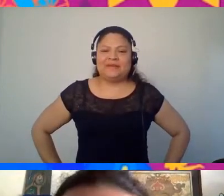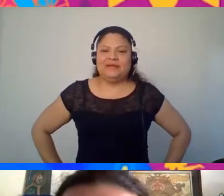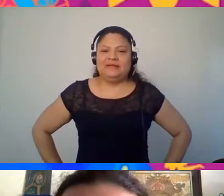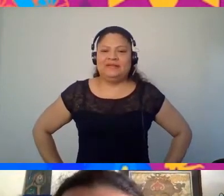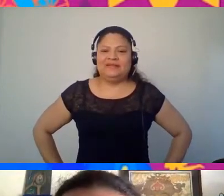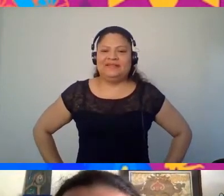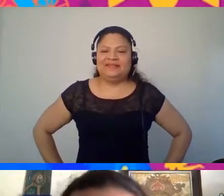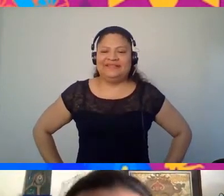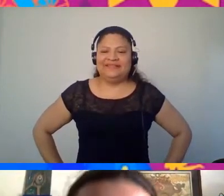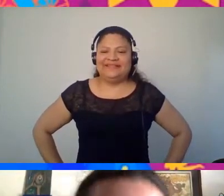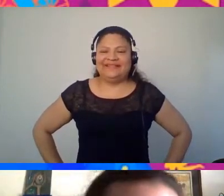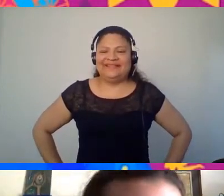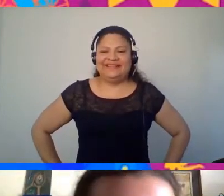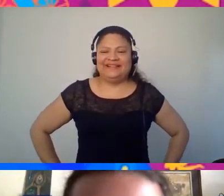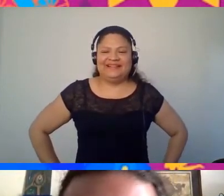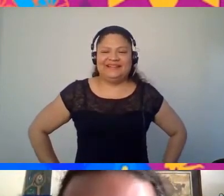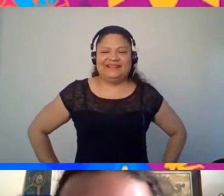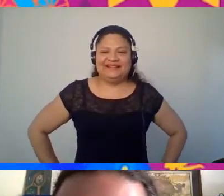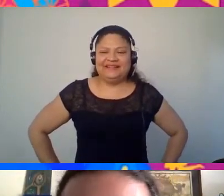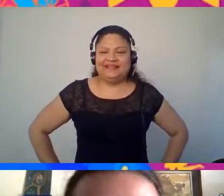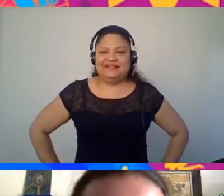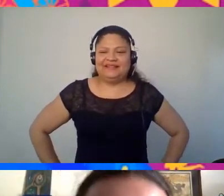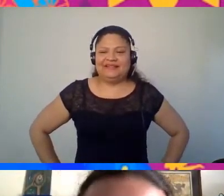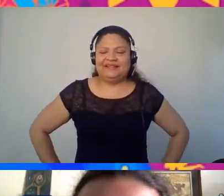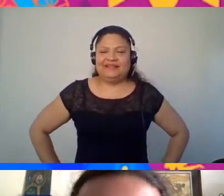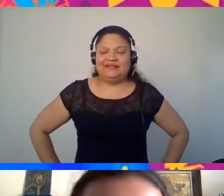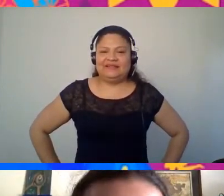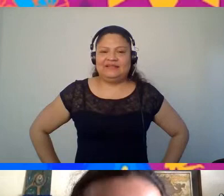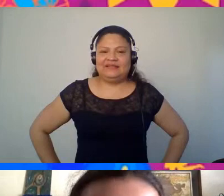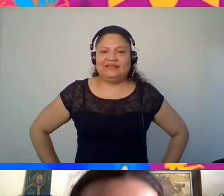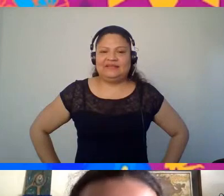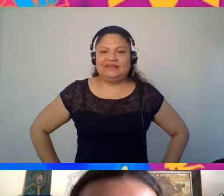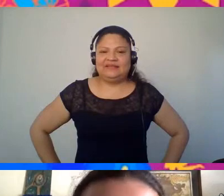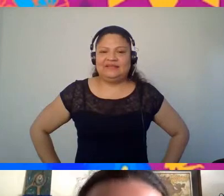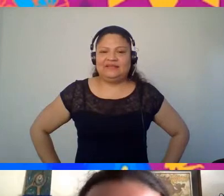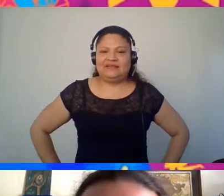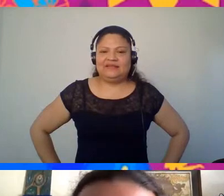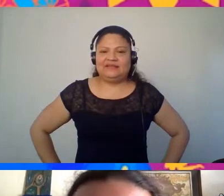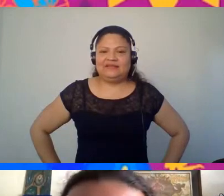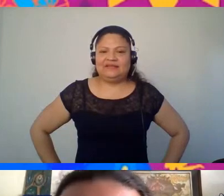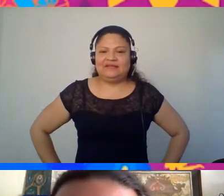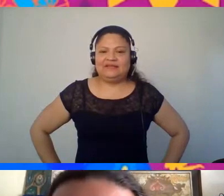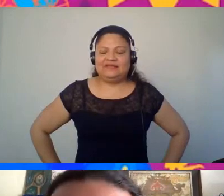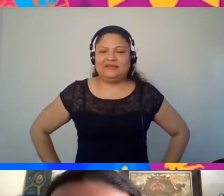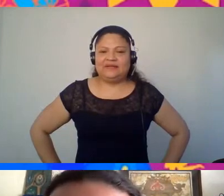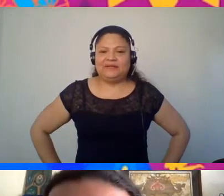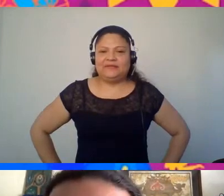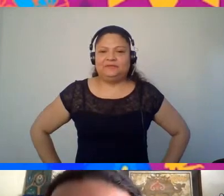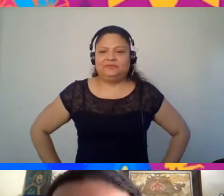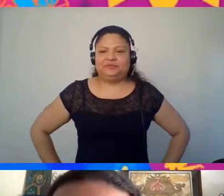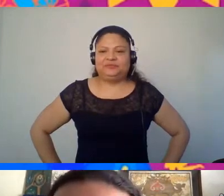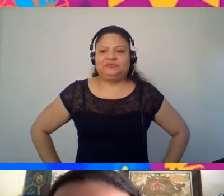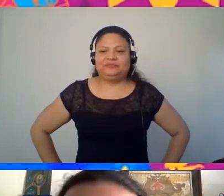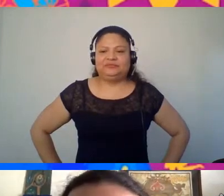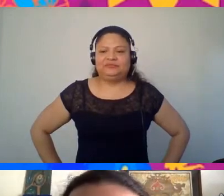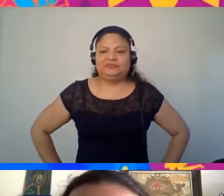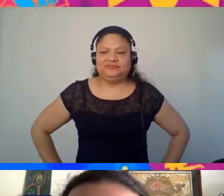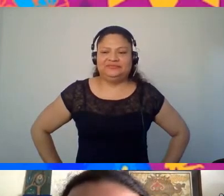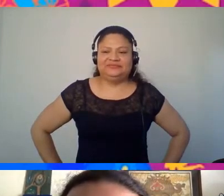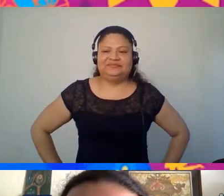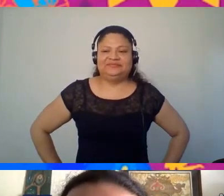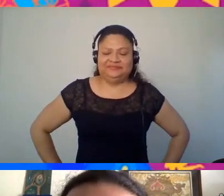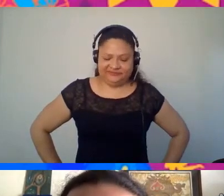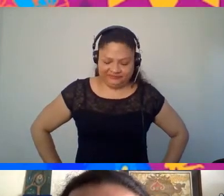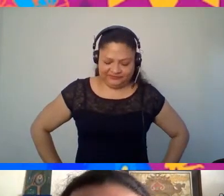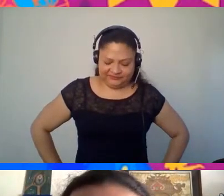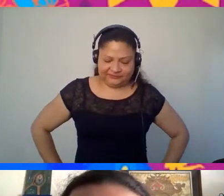Entonces sigo con los comentarios. De hecho, eso está motivando mucho a la audiencia. Hay muchos comentarios que vienen a partir de esto. Dice,